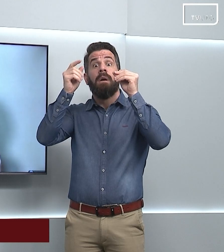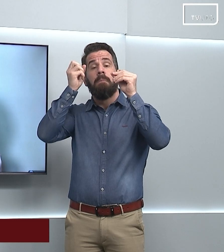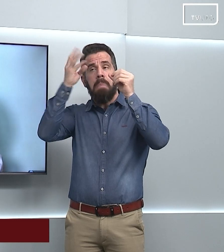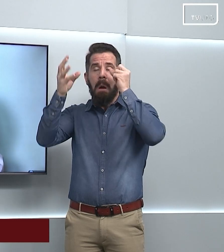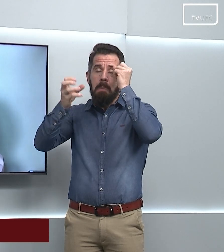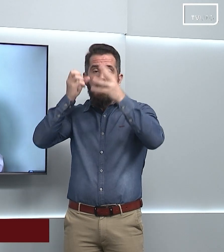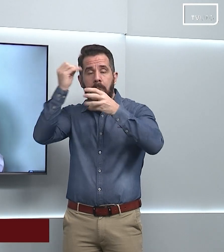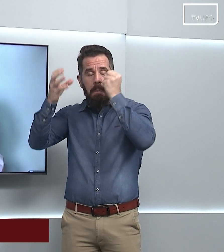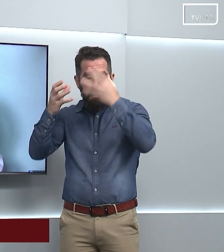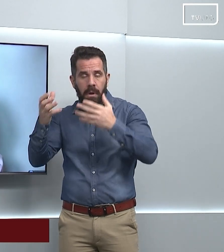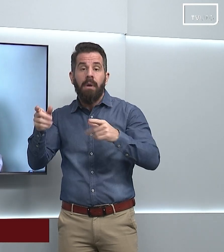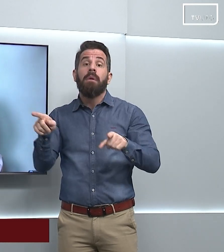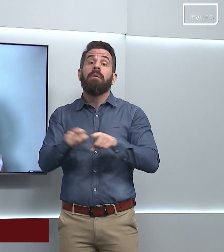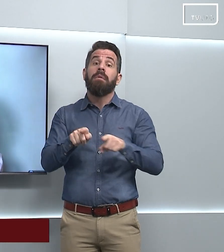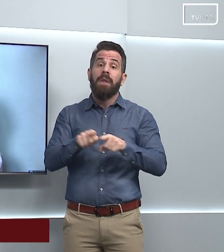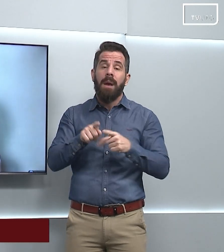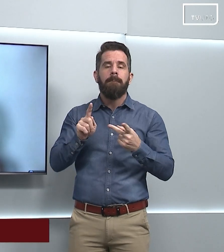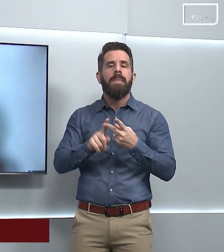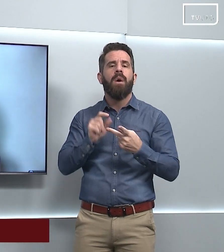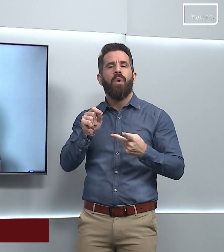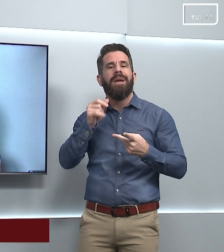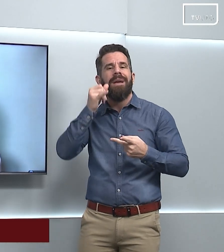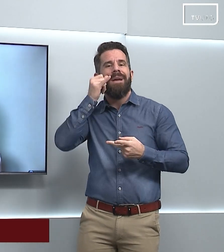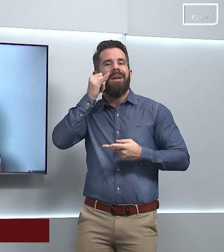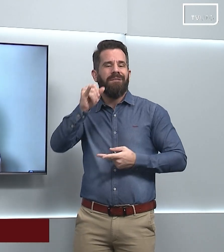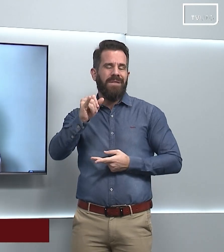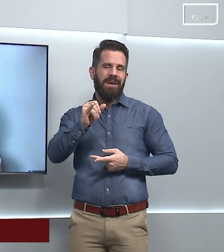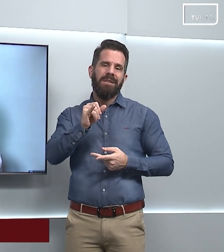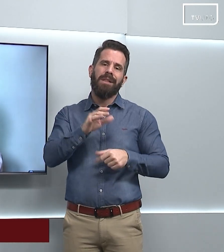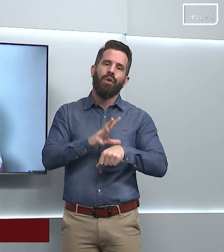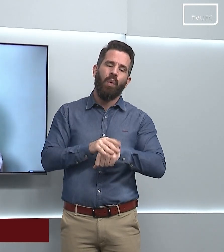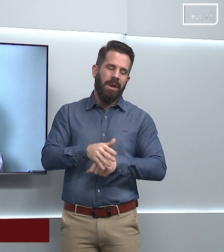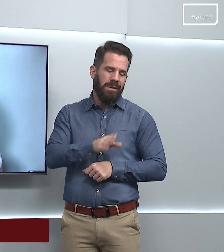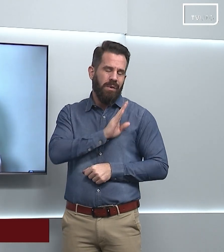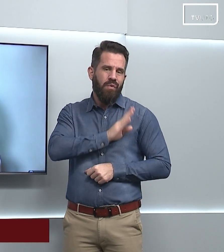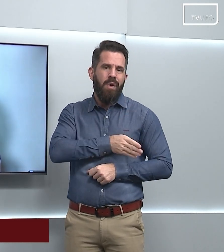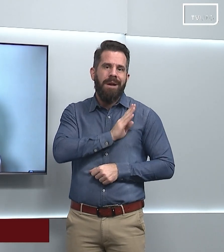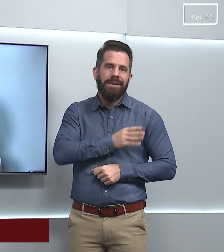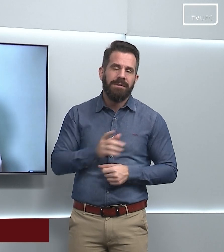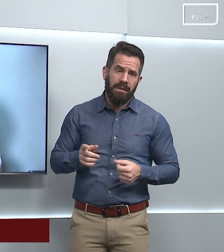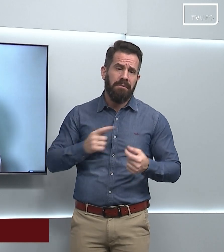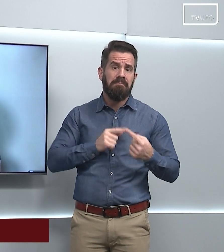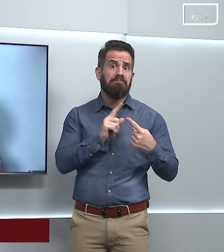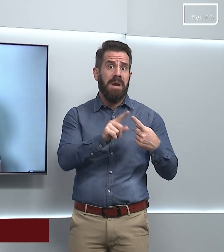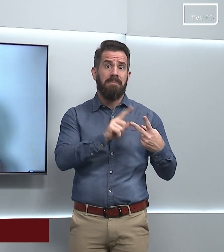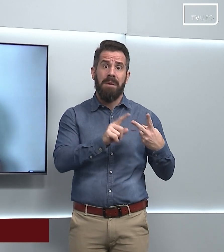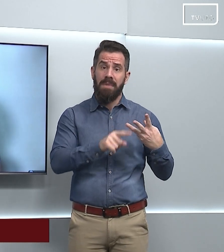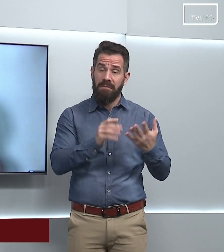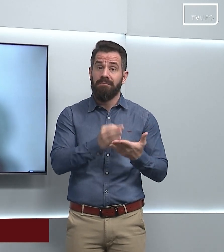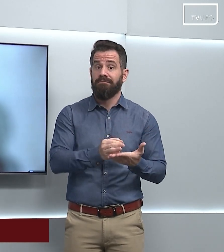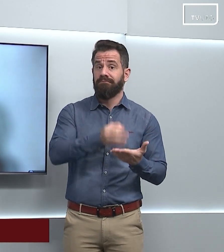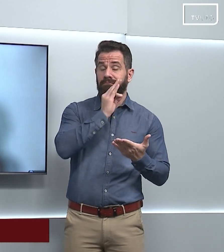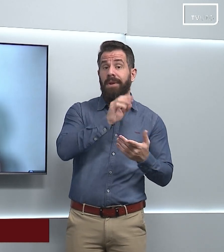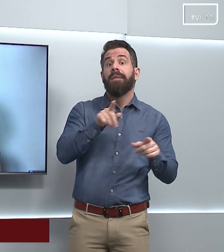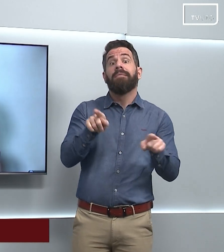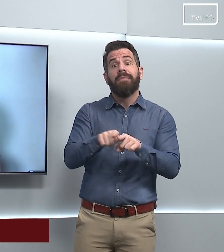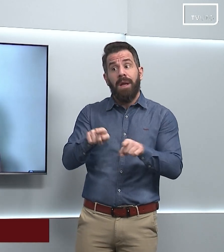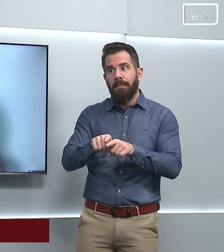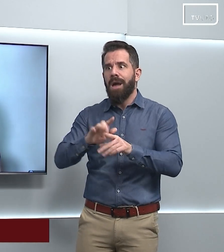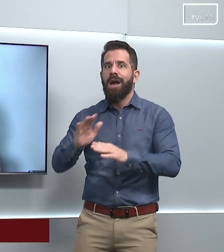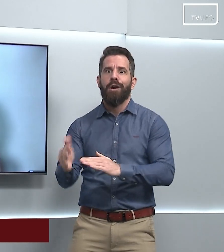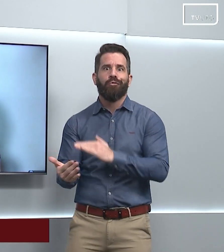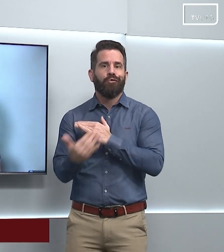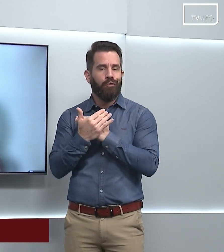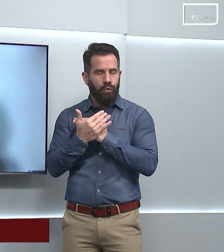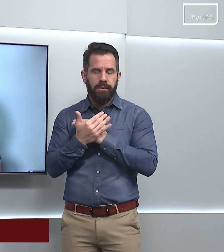prevenir doenças cardiovasculares. Então, o cafezinho, ele é um ótimo alimento para essas questões. Além do desempenho físico. Então, muita gente